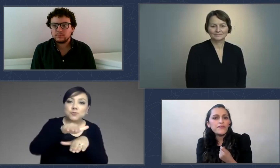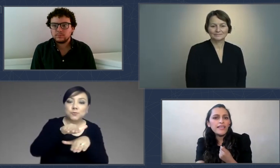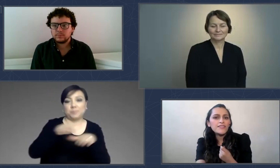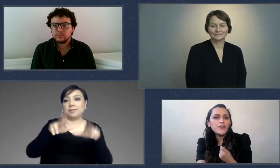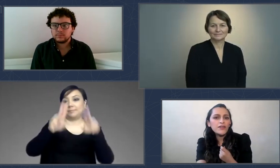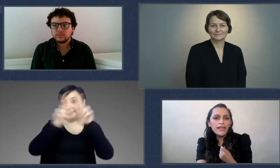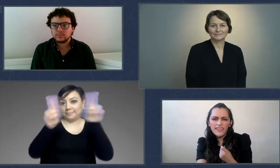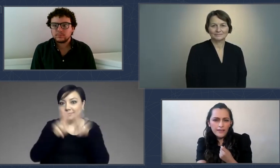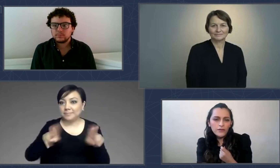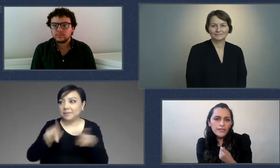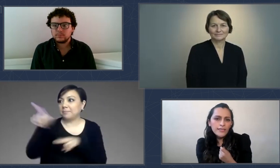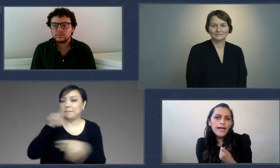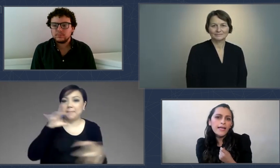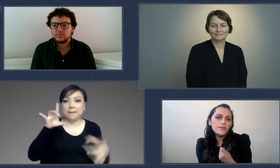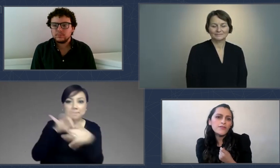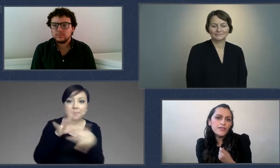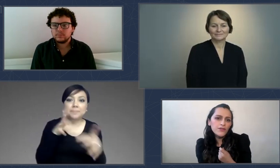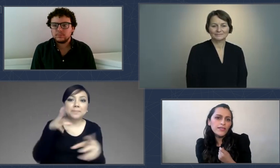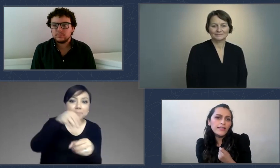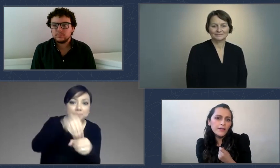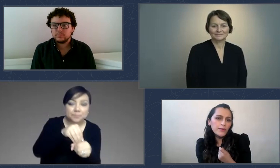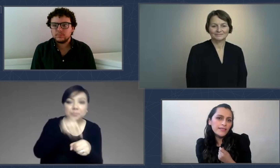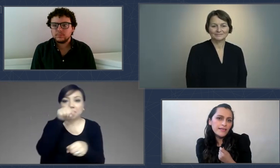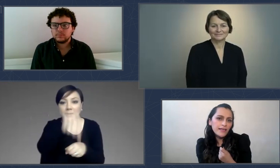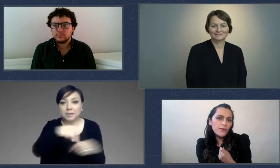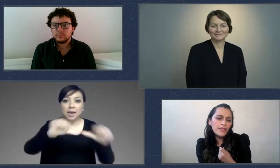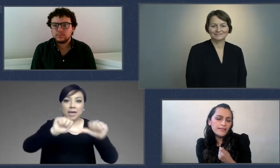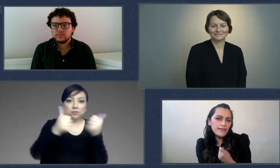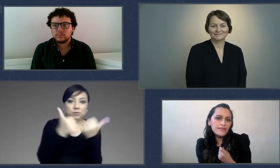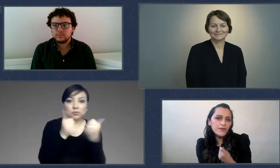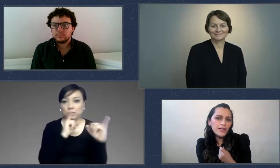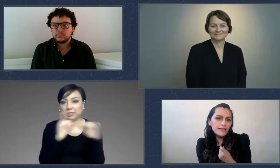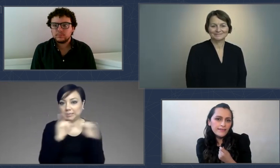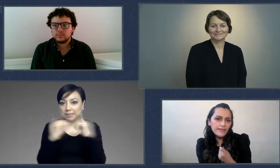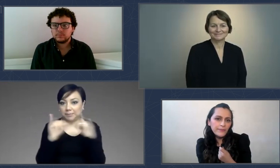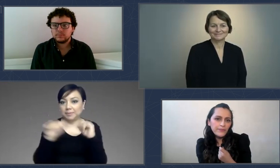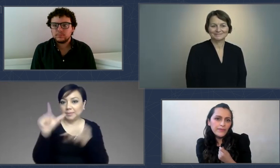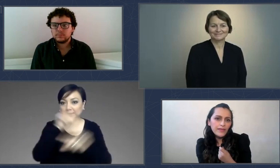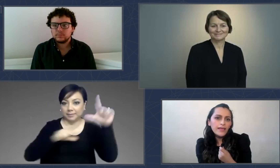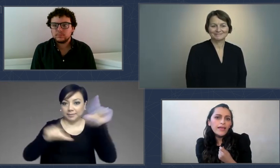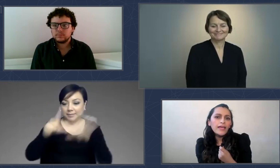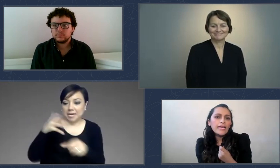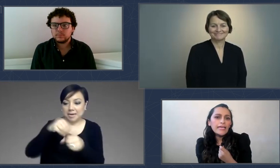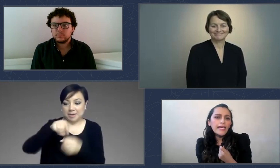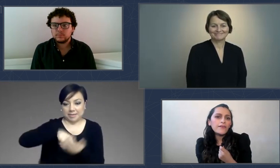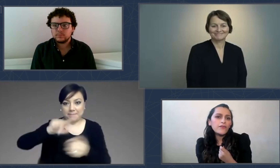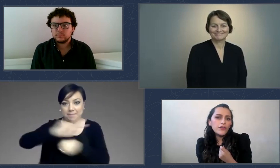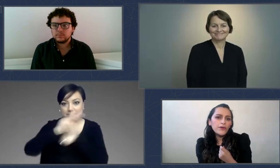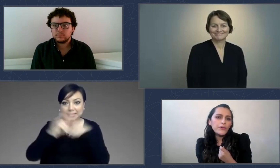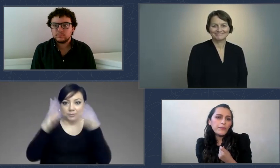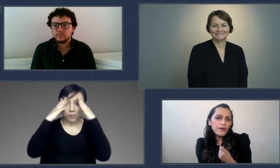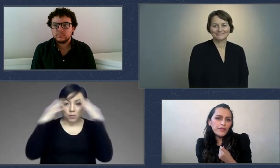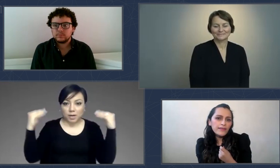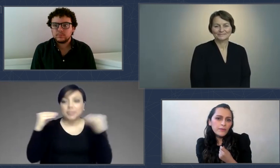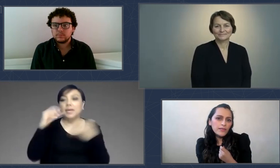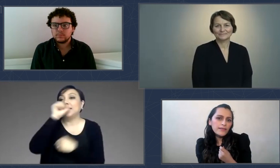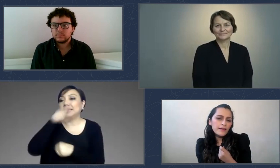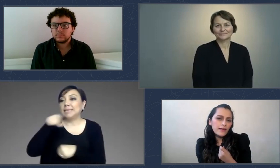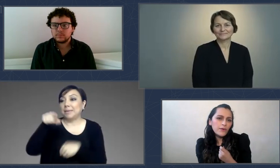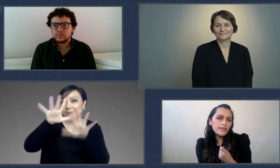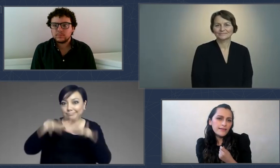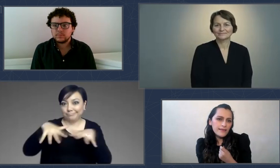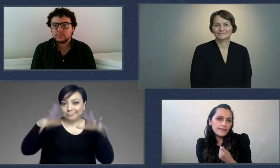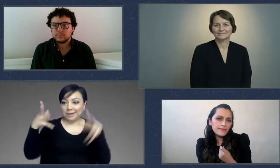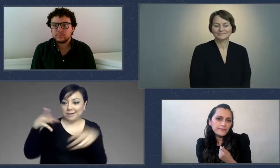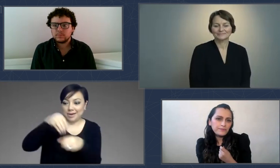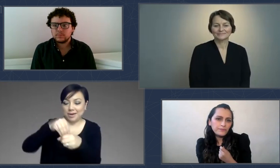su afiliación, entre otras, a la Asociación de Intérpretes de Lengua de Señas holandesa y al Foro Europeo de Intérpretes de Lengua